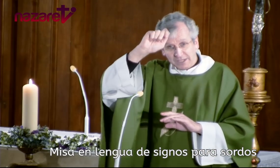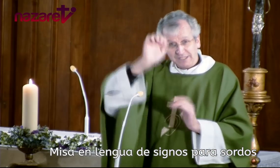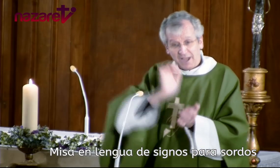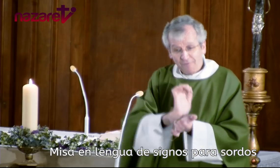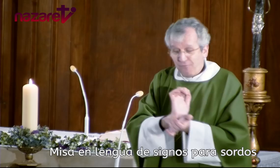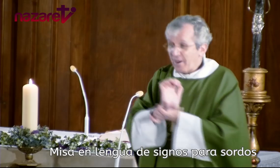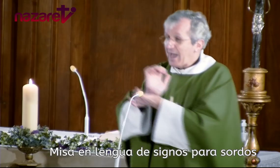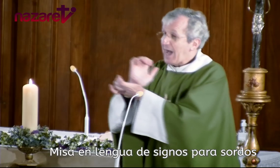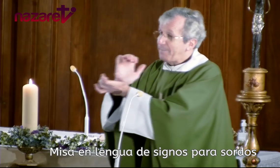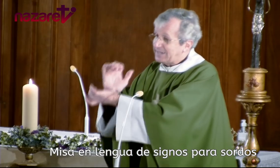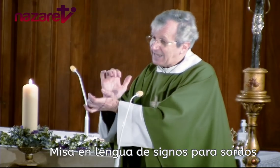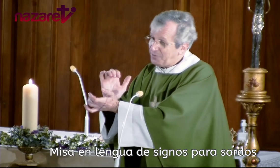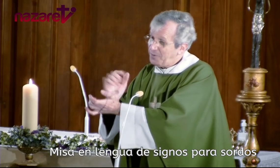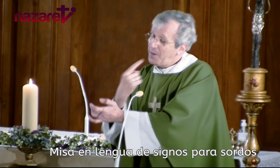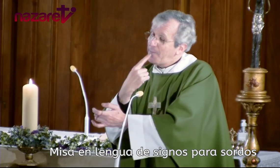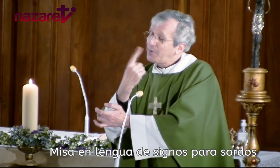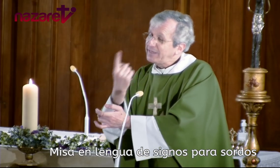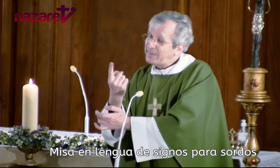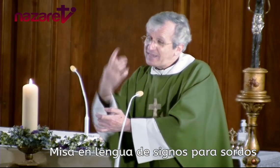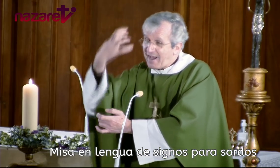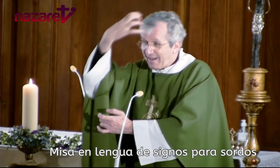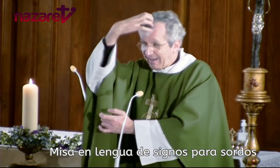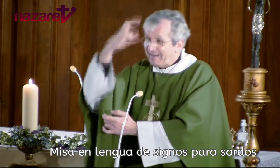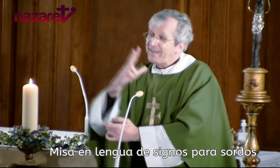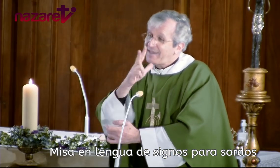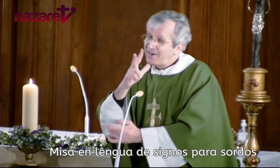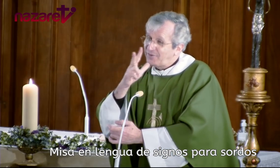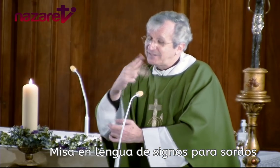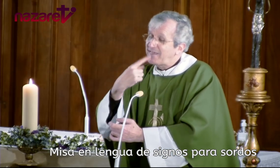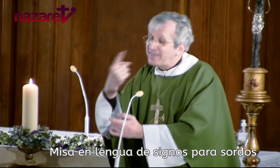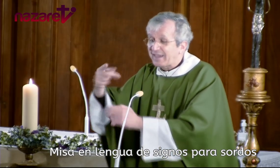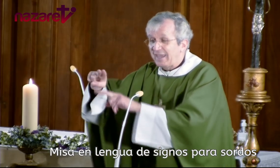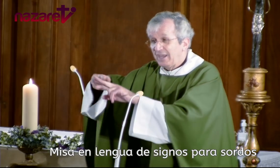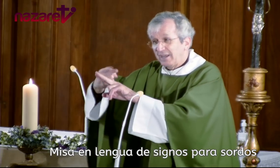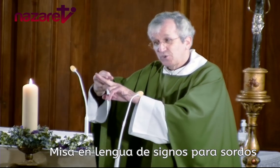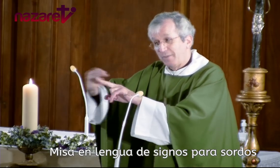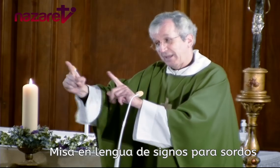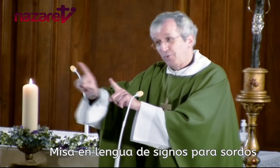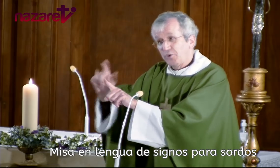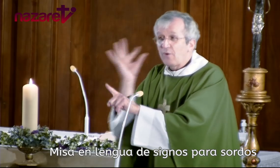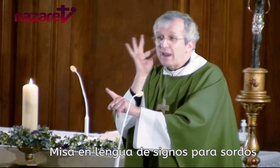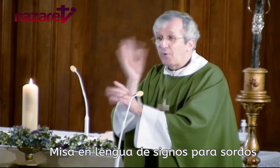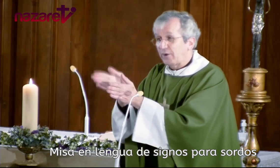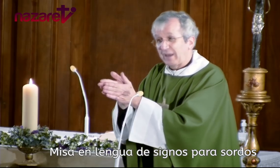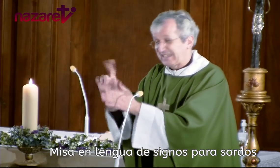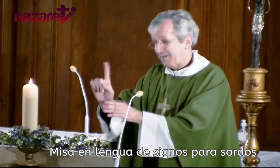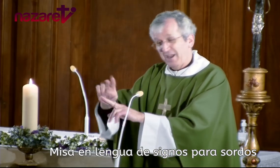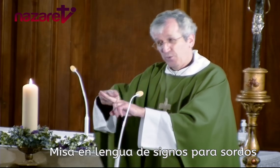Bautista fue apresado porque decía que el rey Herodes le decía que su matrimonio, la mujer con la que estaba, no era su